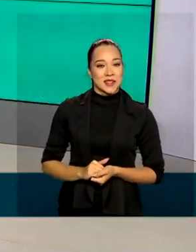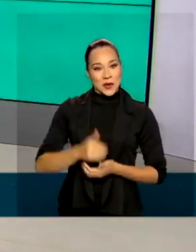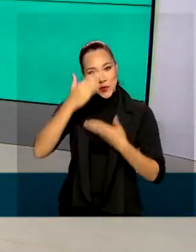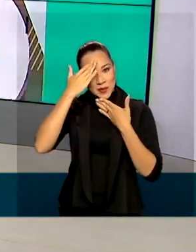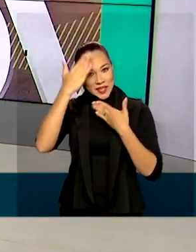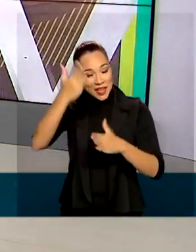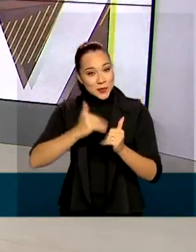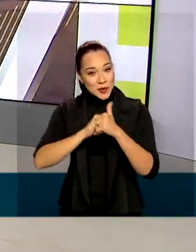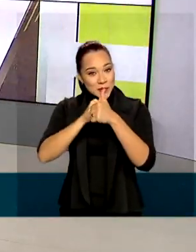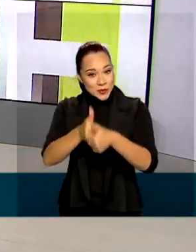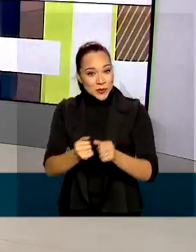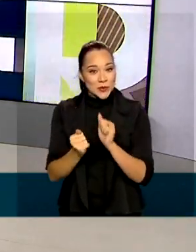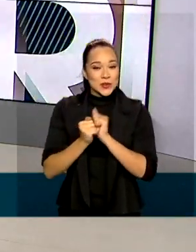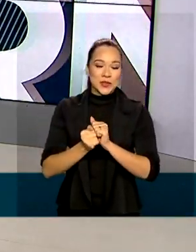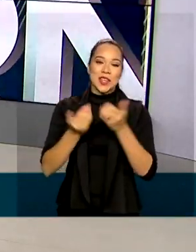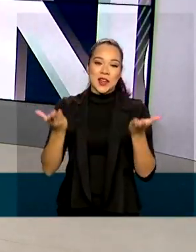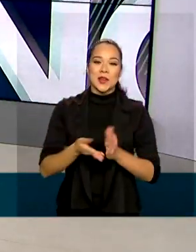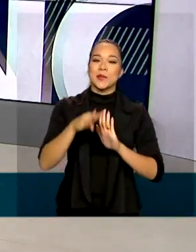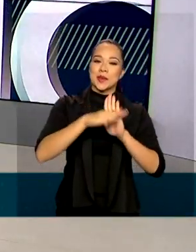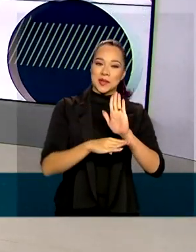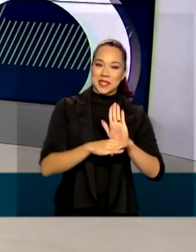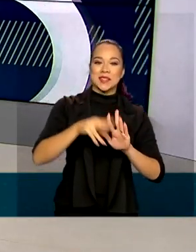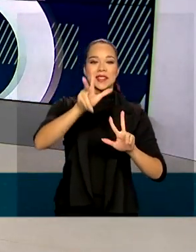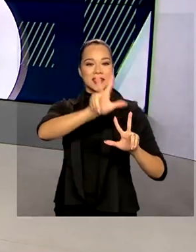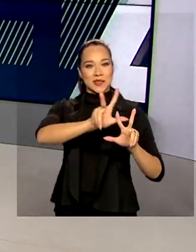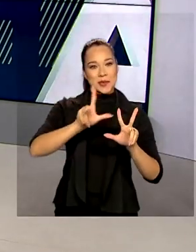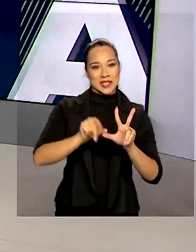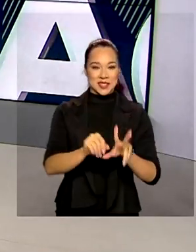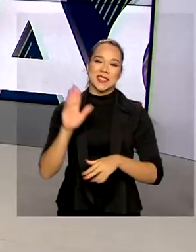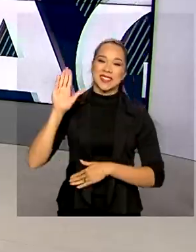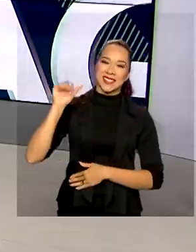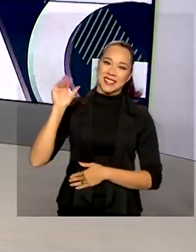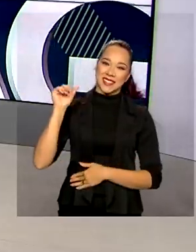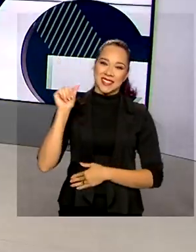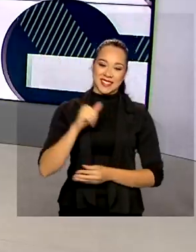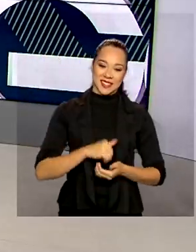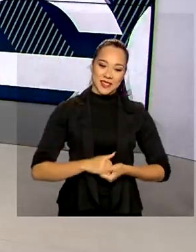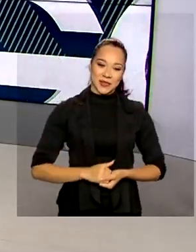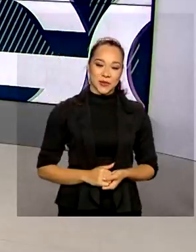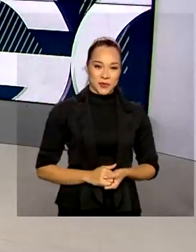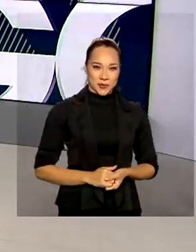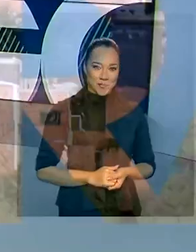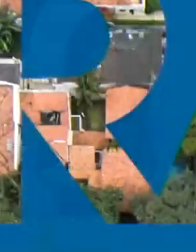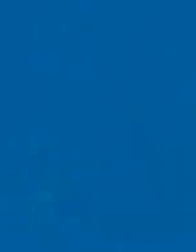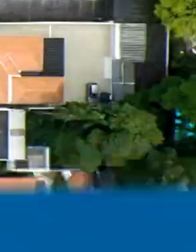Obrigada pela companhia e fique agora com a programação da TV Brasil. Tchau!